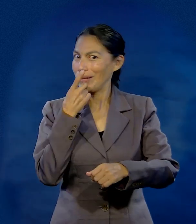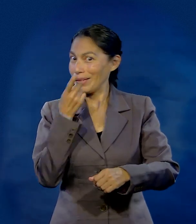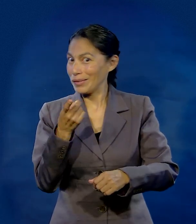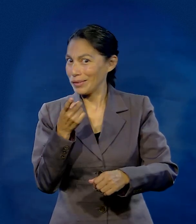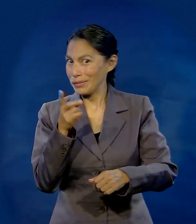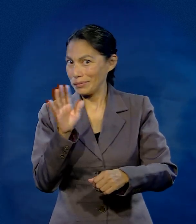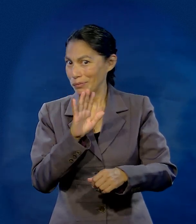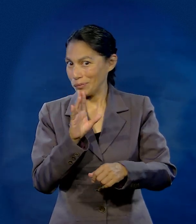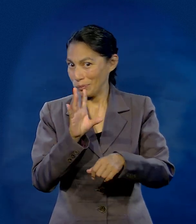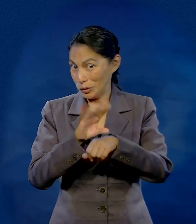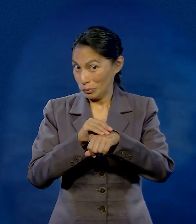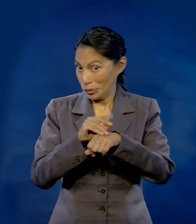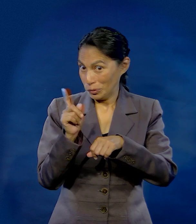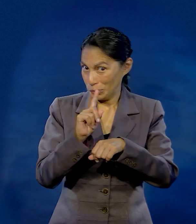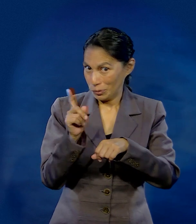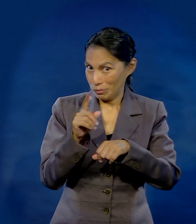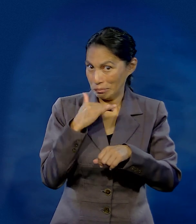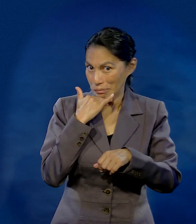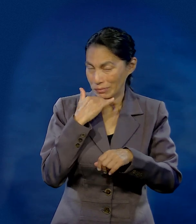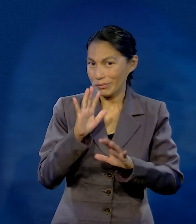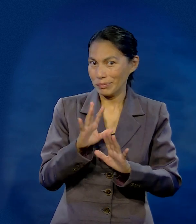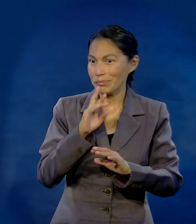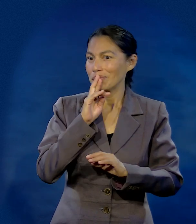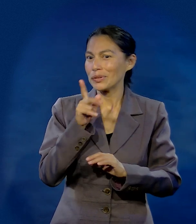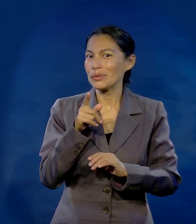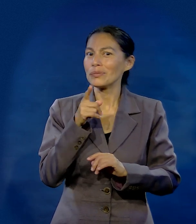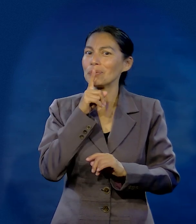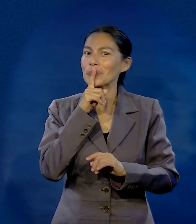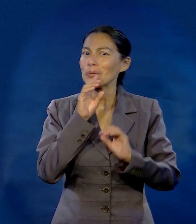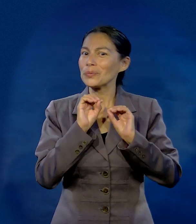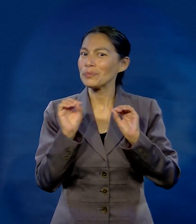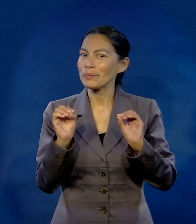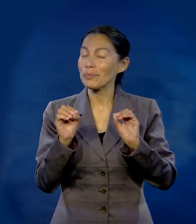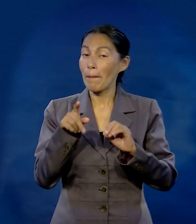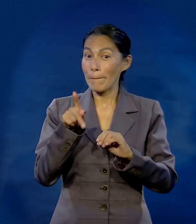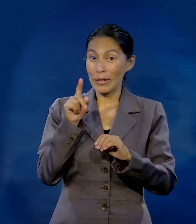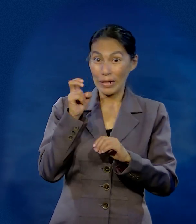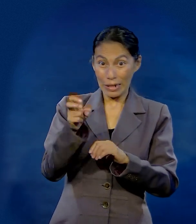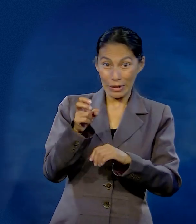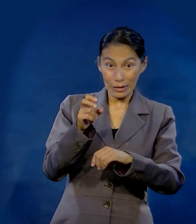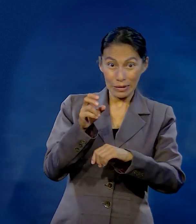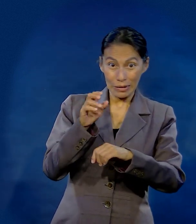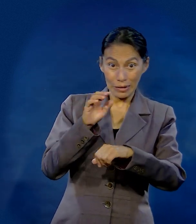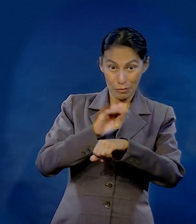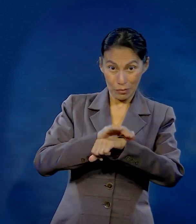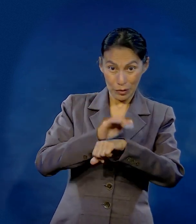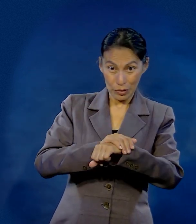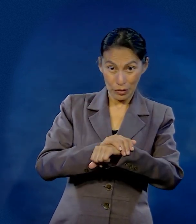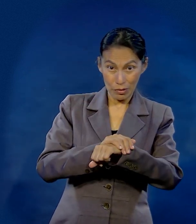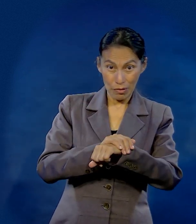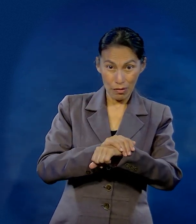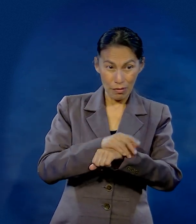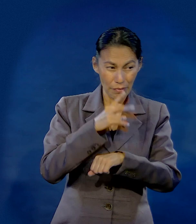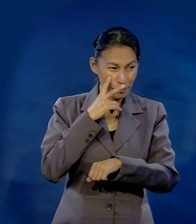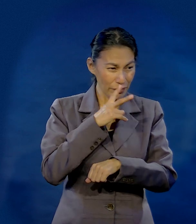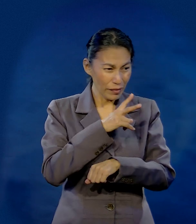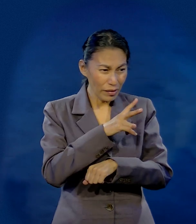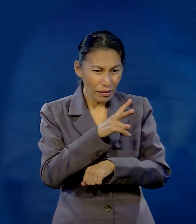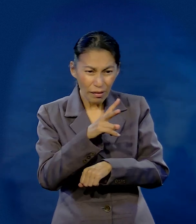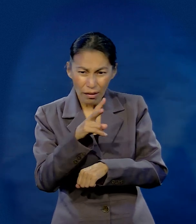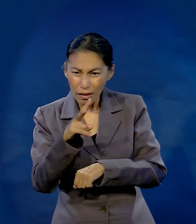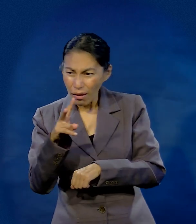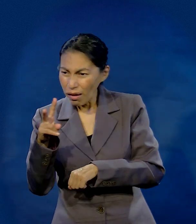primer día de clases hubo un compañero que se destacó mucho cuyo nombre no voy a decir porque no le pedí permiso y no lo quiero